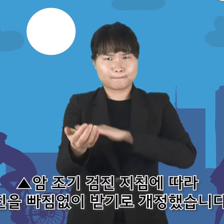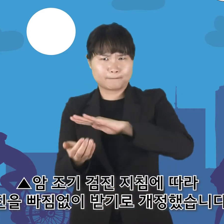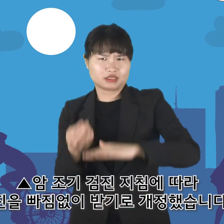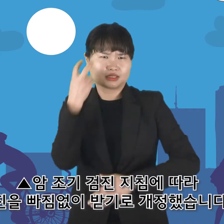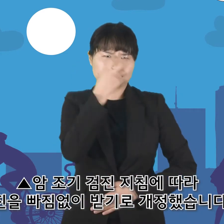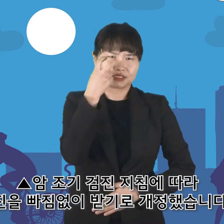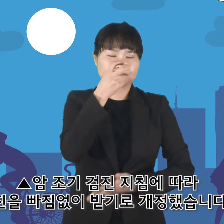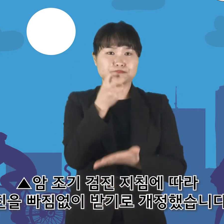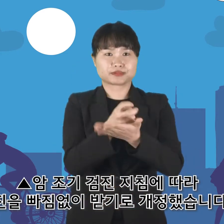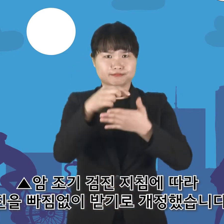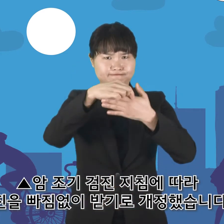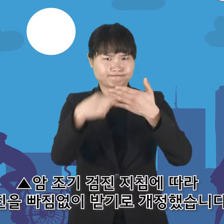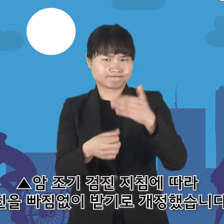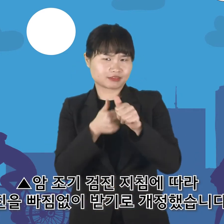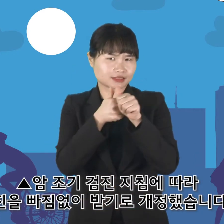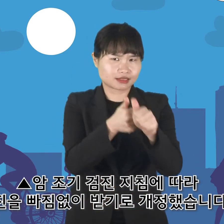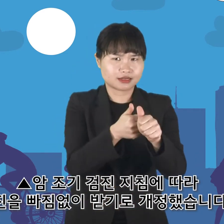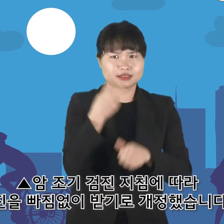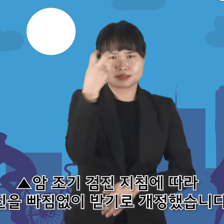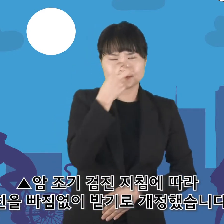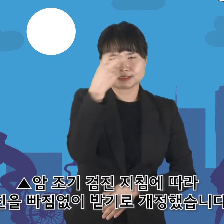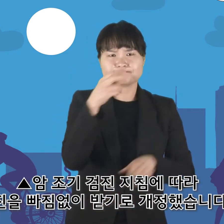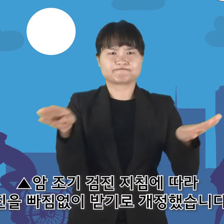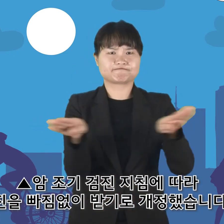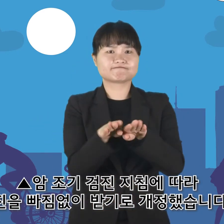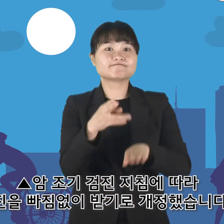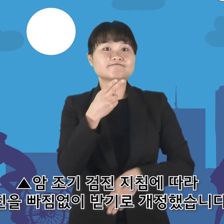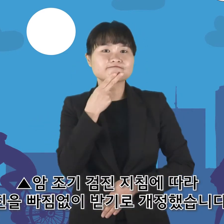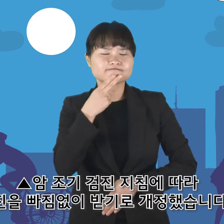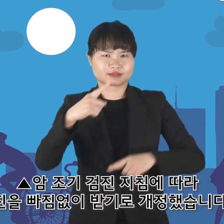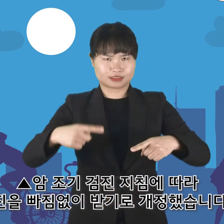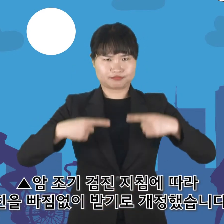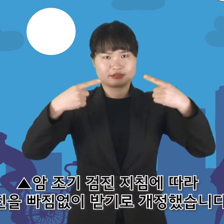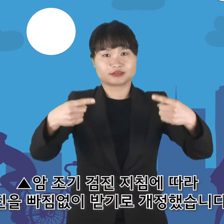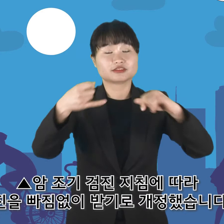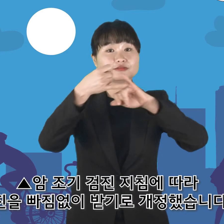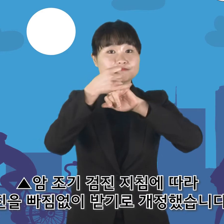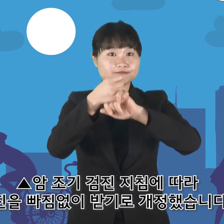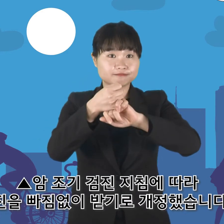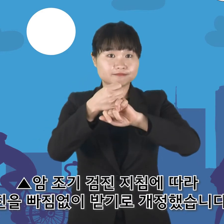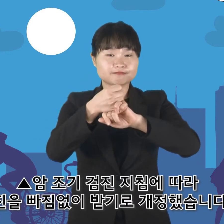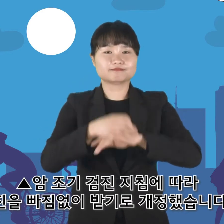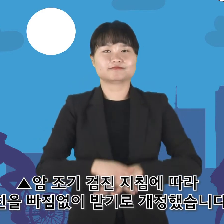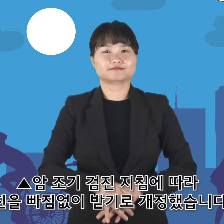암 조기 검진 지침에 따라 검진을 빠짐없이 받기로 개정했습니다.